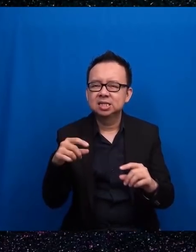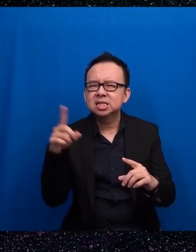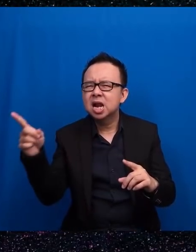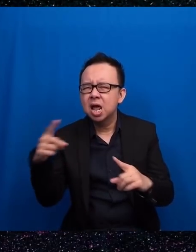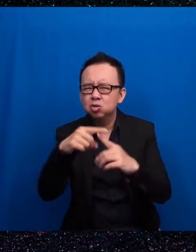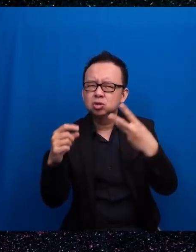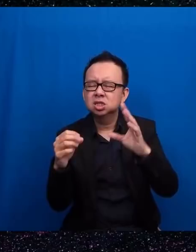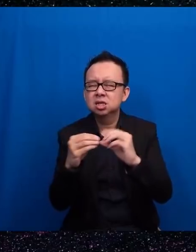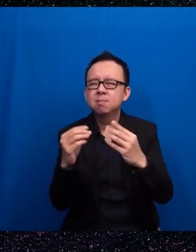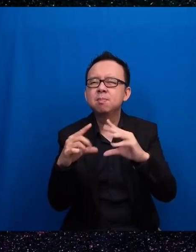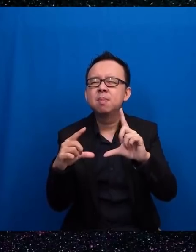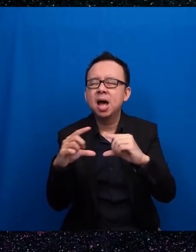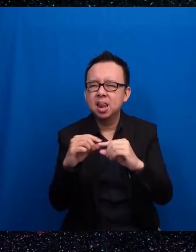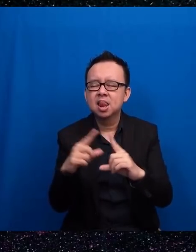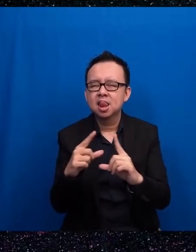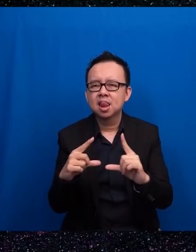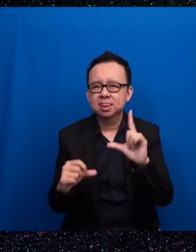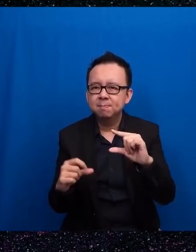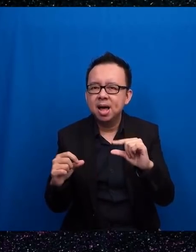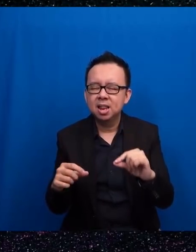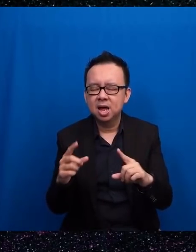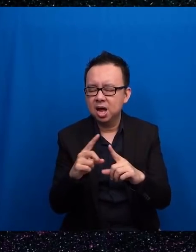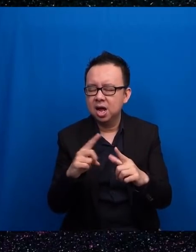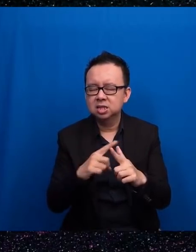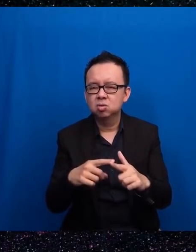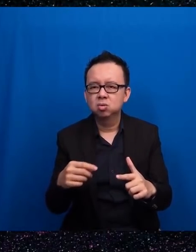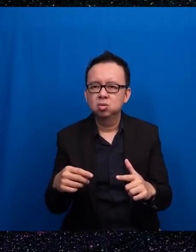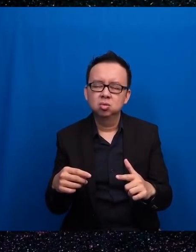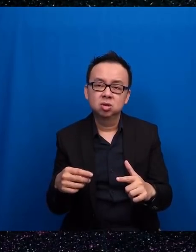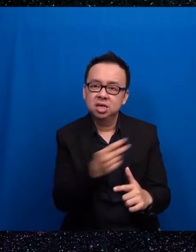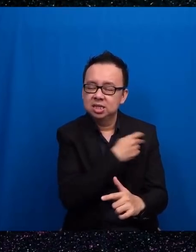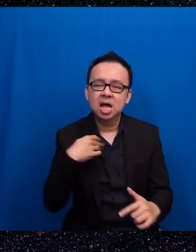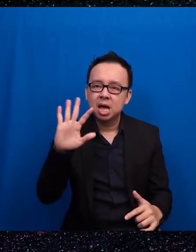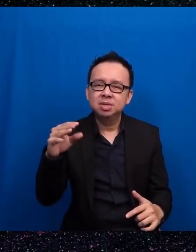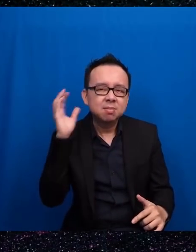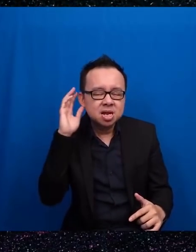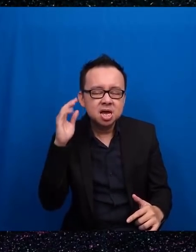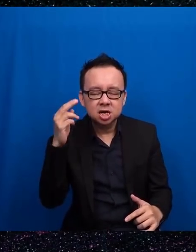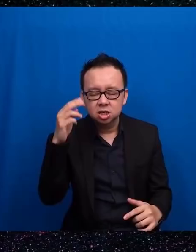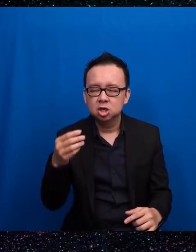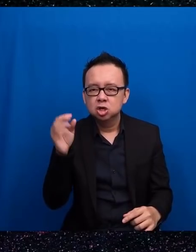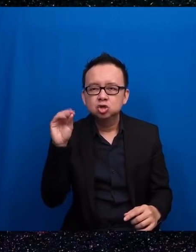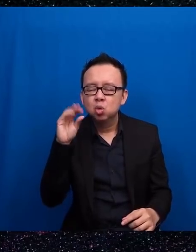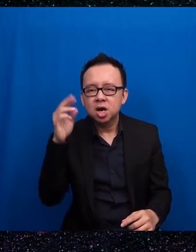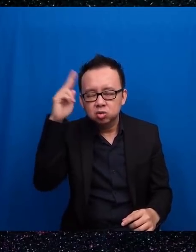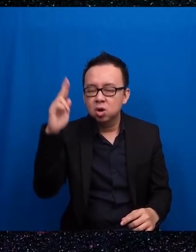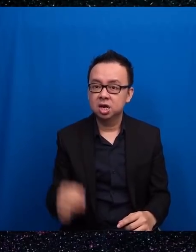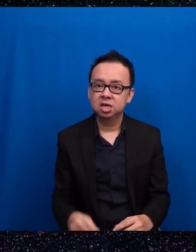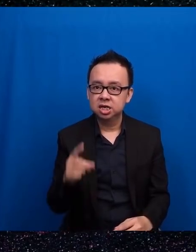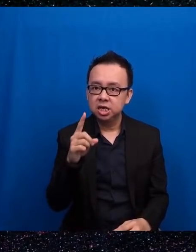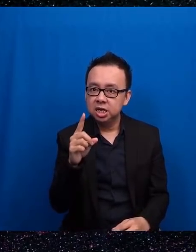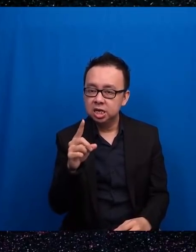mendengarkan suara Tuhan kita yang ajaib. Ini waktunya. Sabat itu